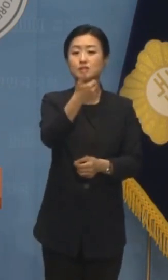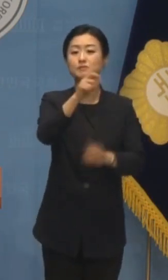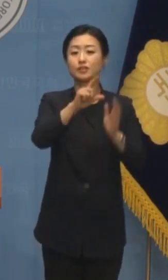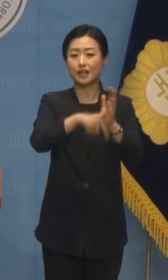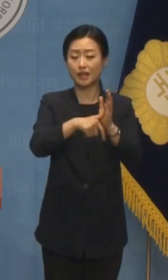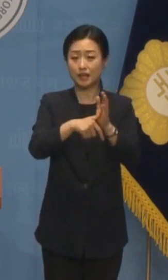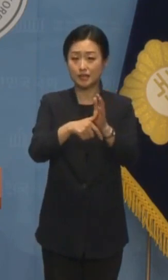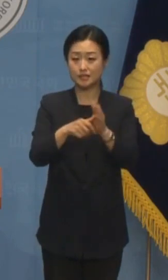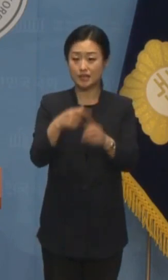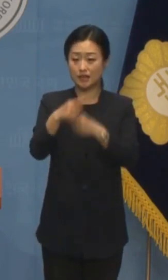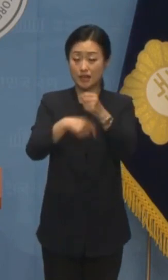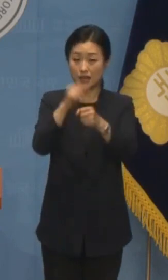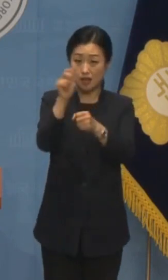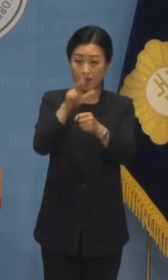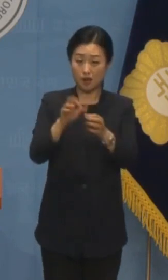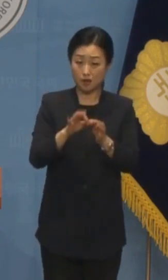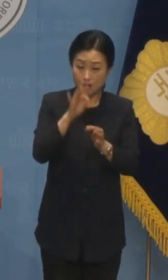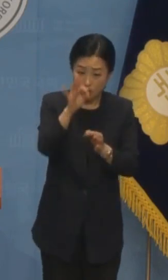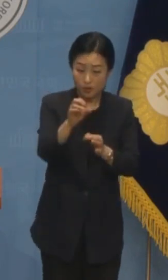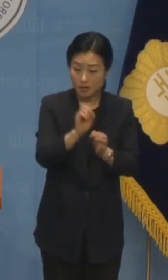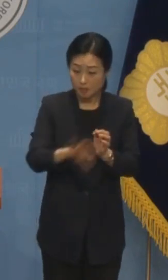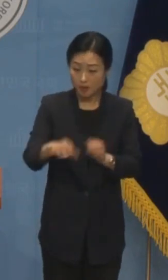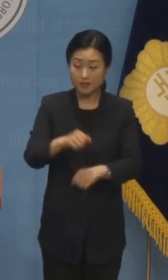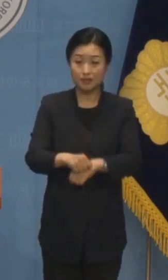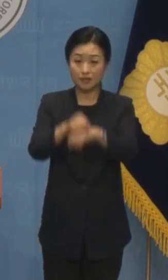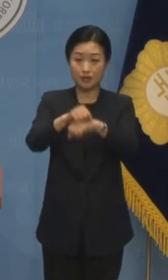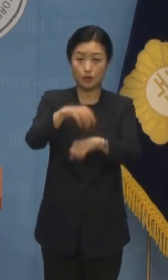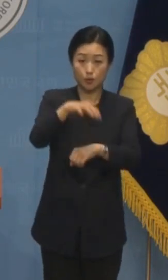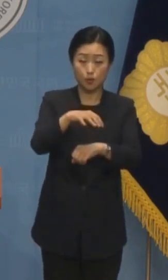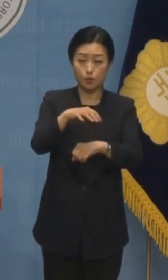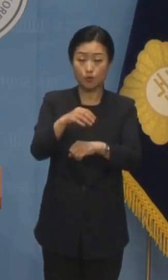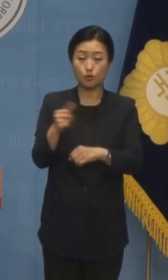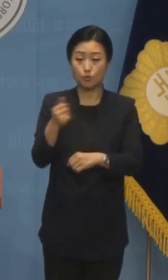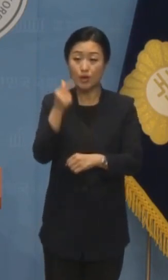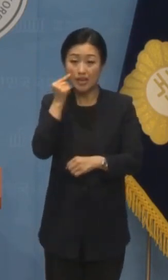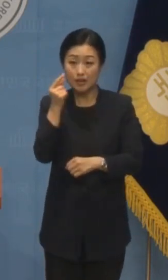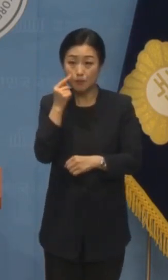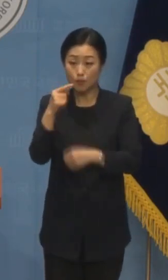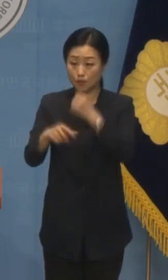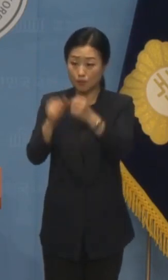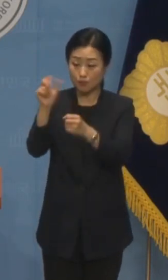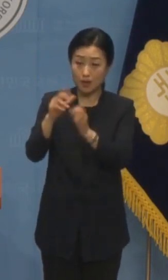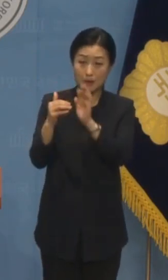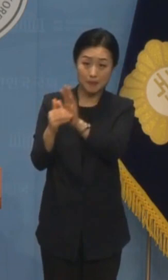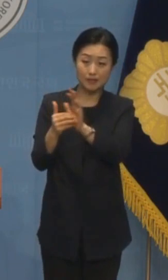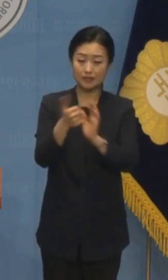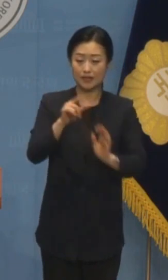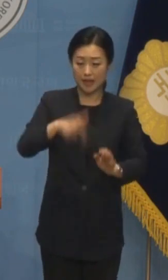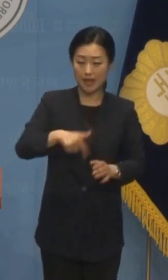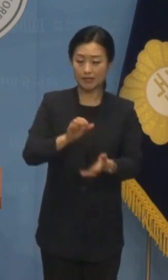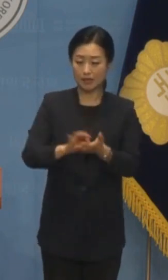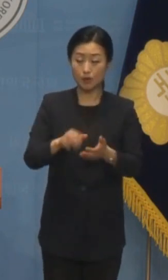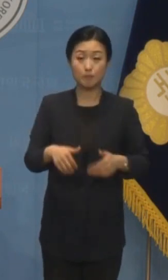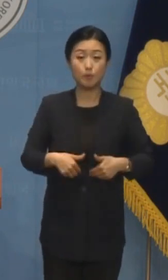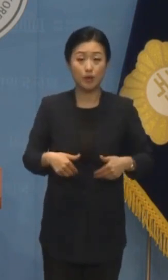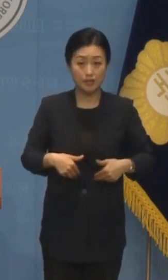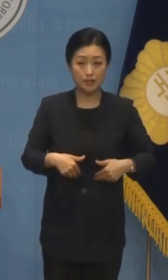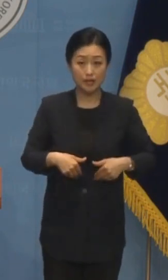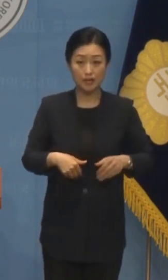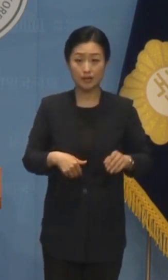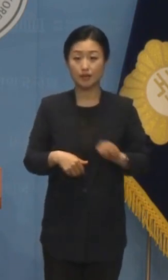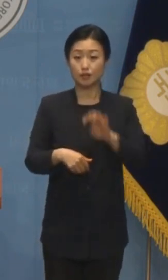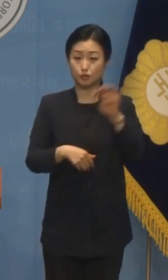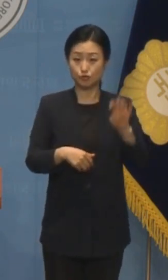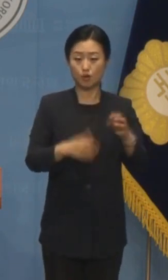핵폐기물 영구처분장을 건설하고 후쿠시마 같은 중대사고에도 안전한 핵연료를 사용한다라고 하는